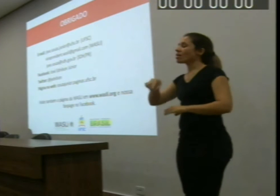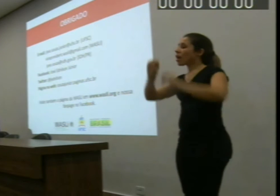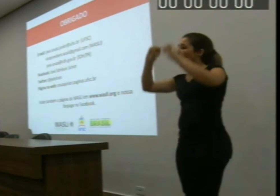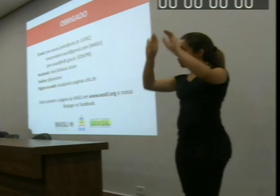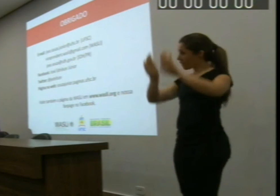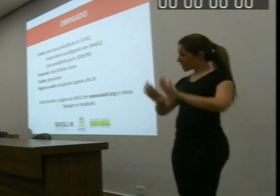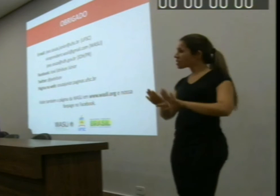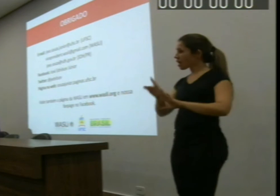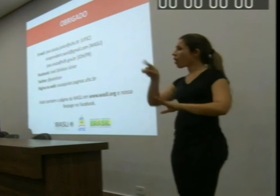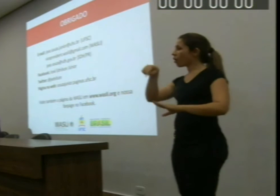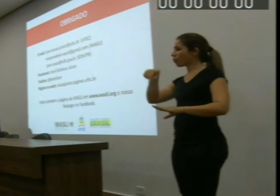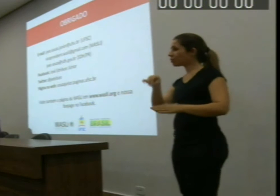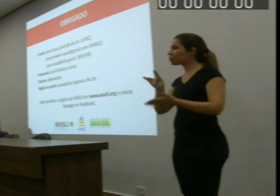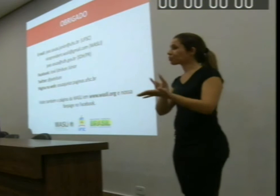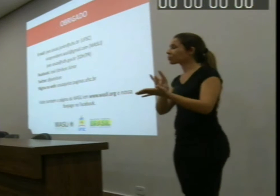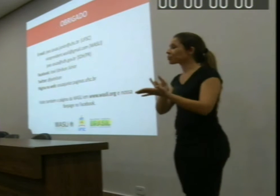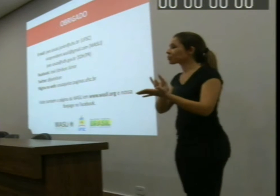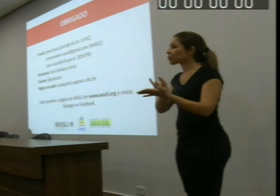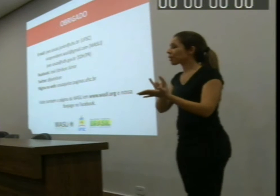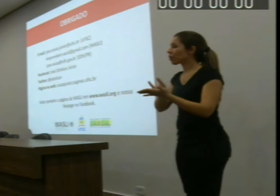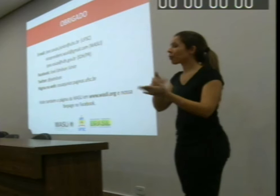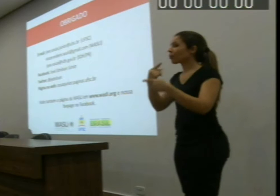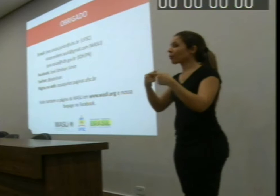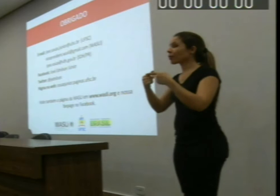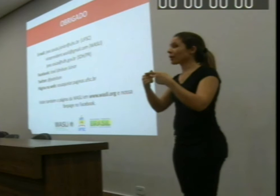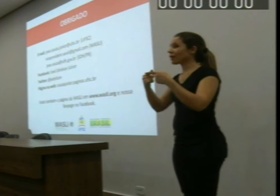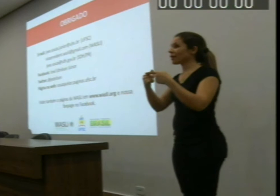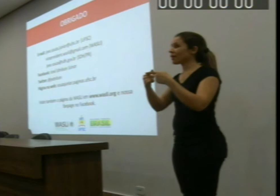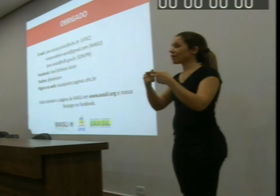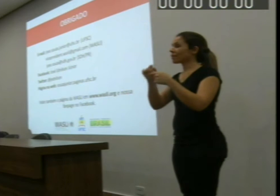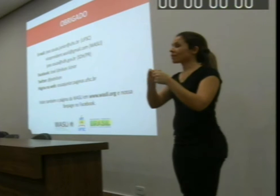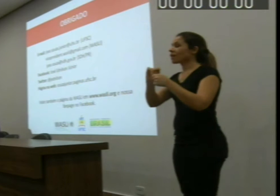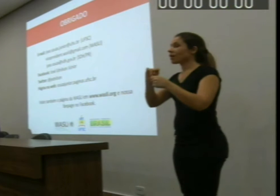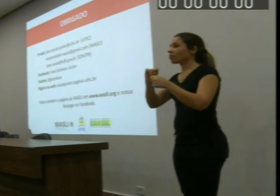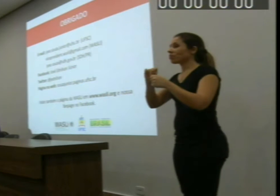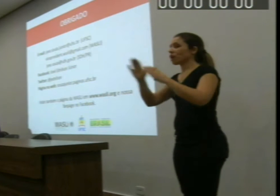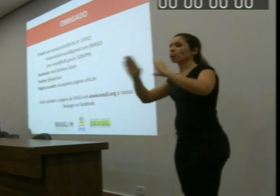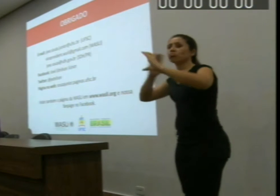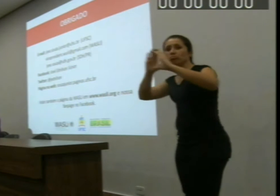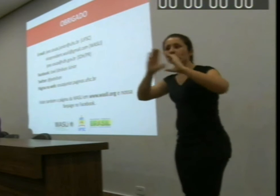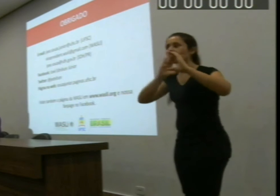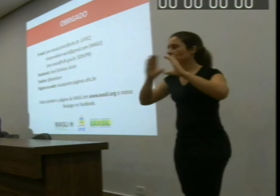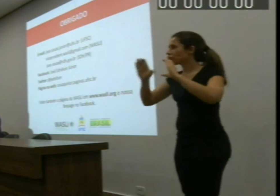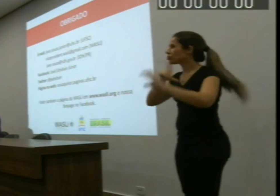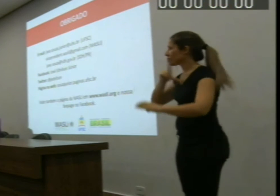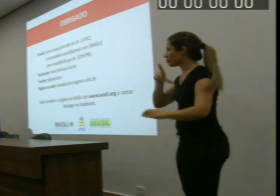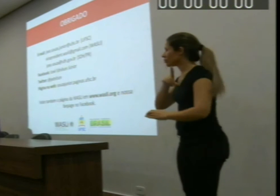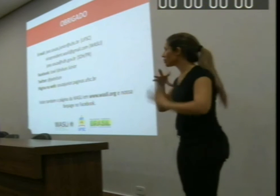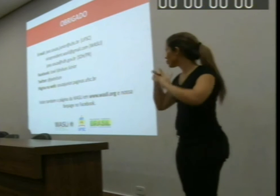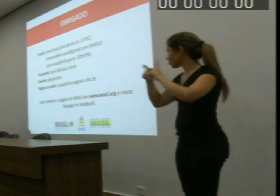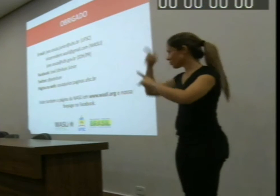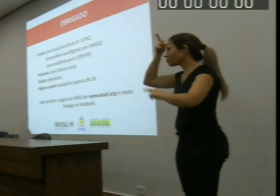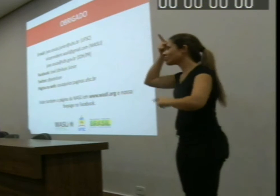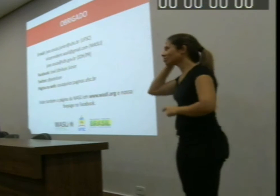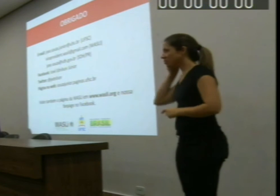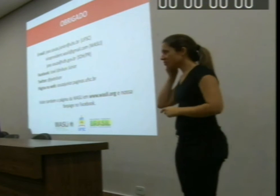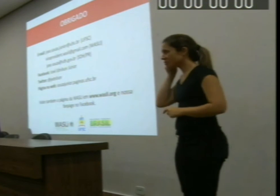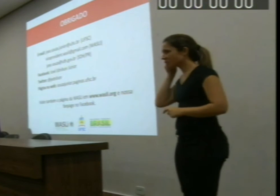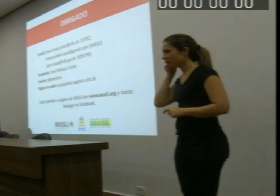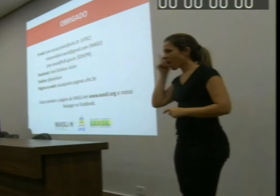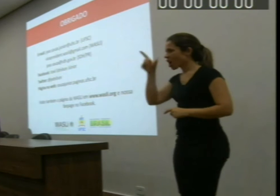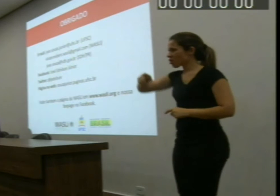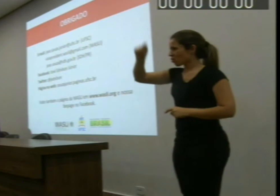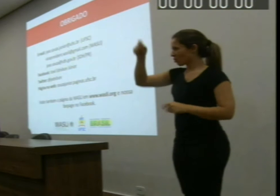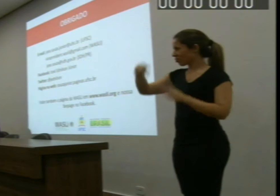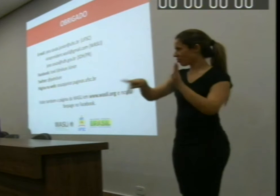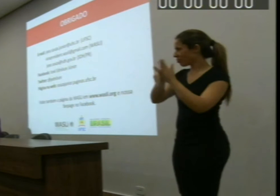o código que nos permite nos comunicar mutuamente não é a língua de sinais americana não é britânica nem a brasileira mas